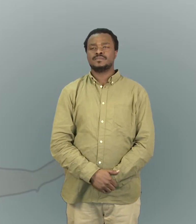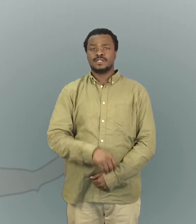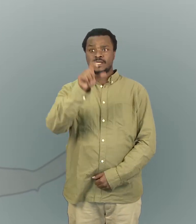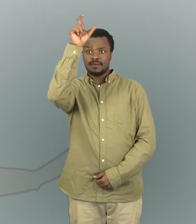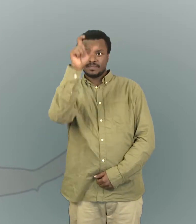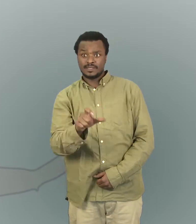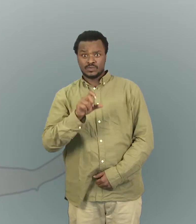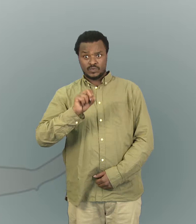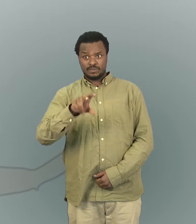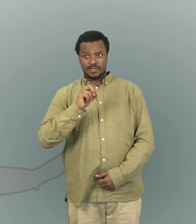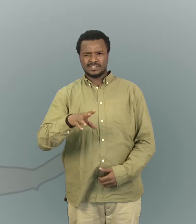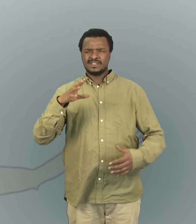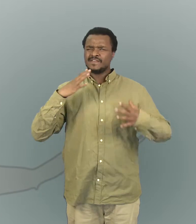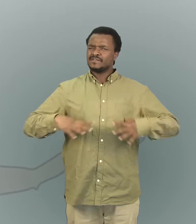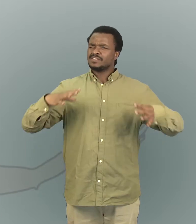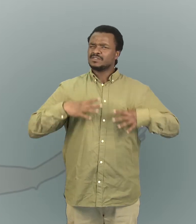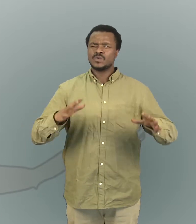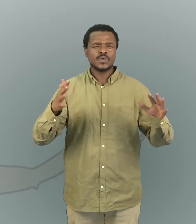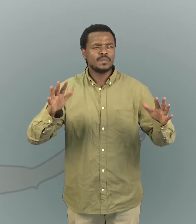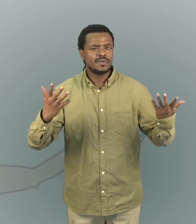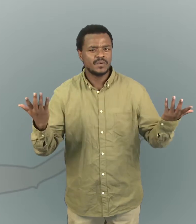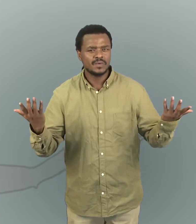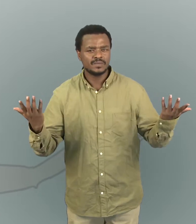j'en porte un vêtement en poil de chameau